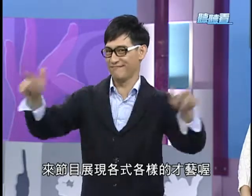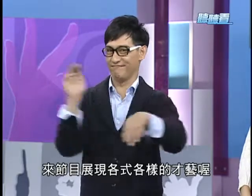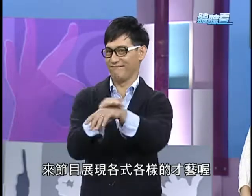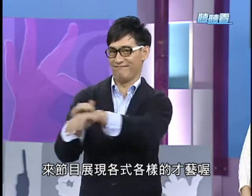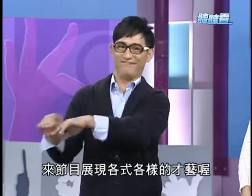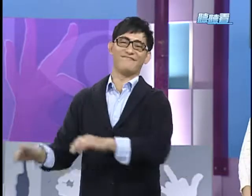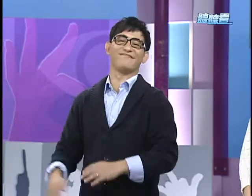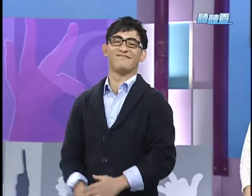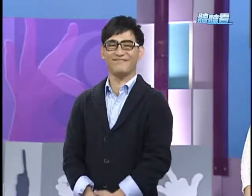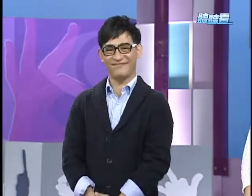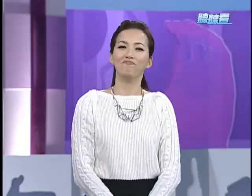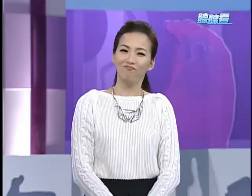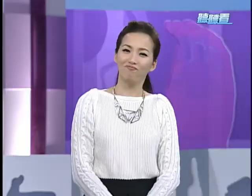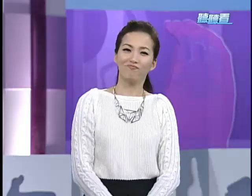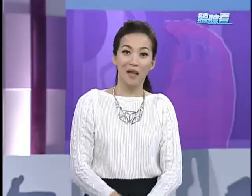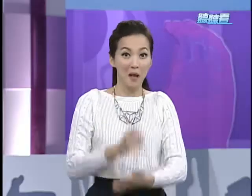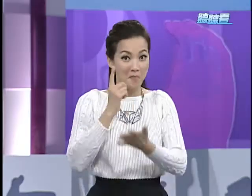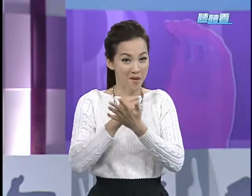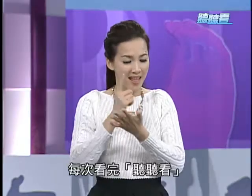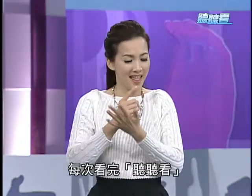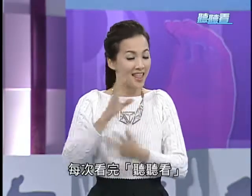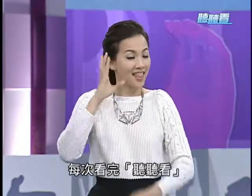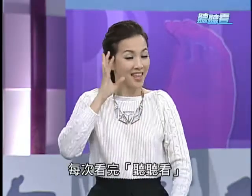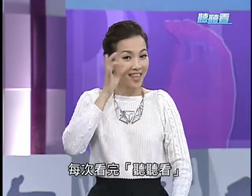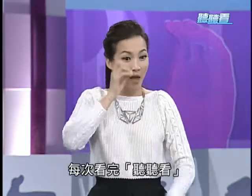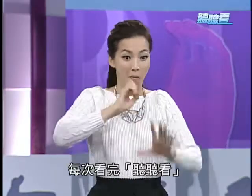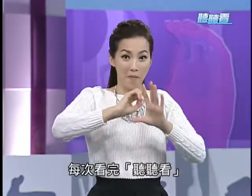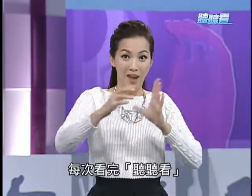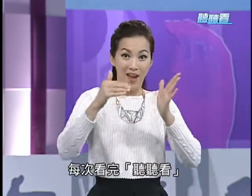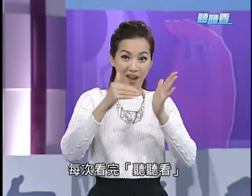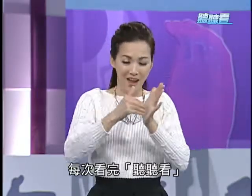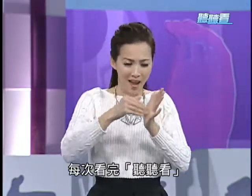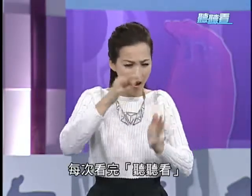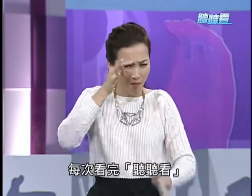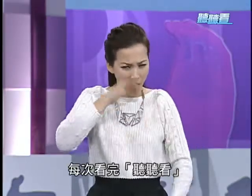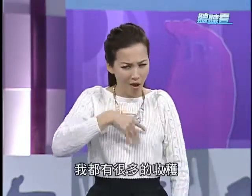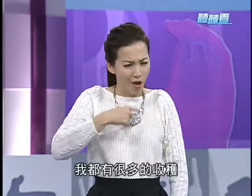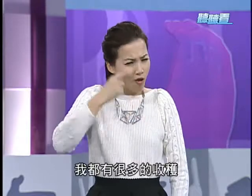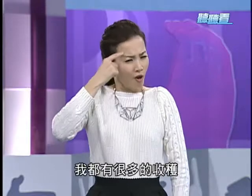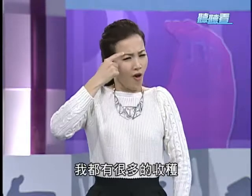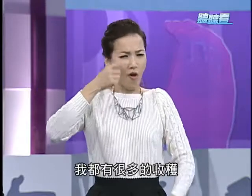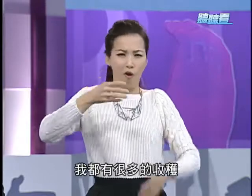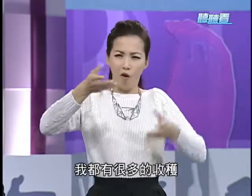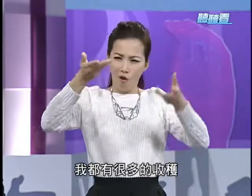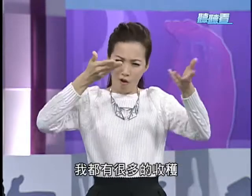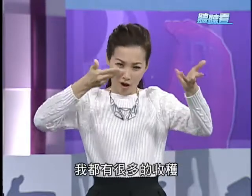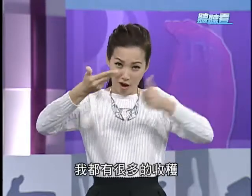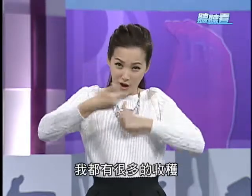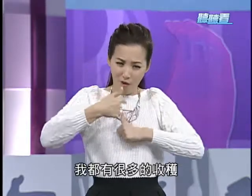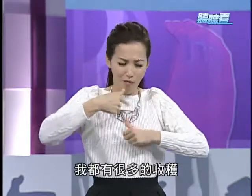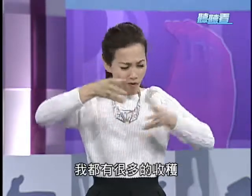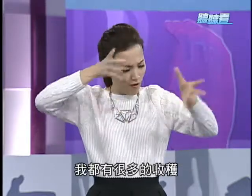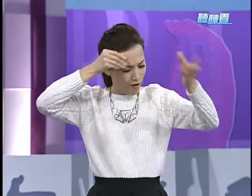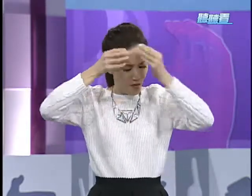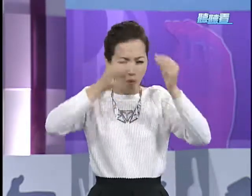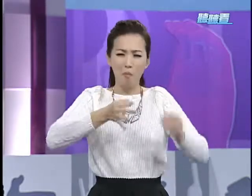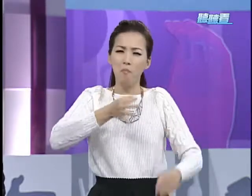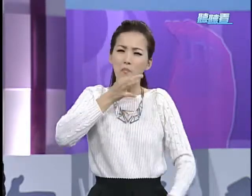艺哦。 每次啊，看完听听看，我都有很多的收获哦，像是